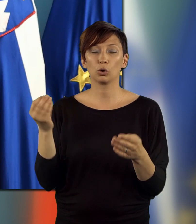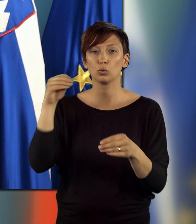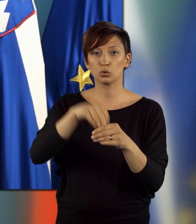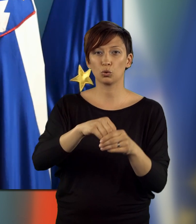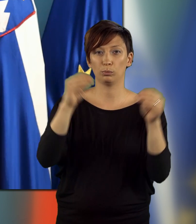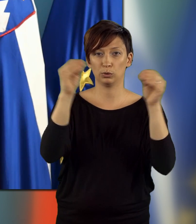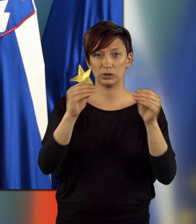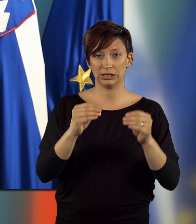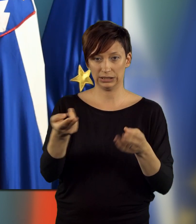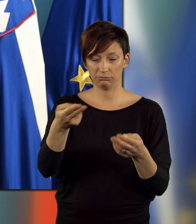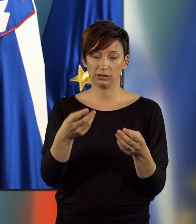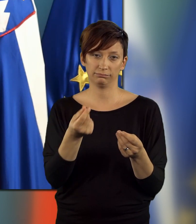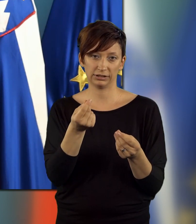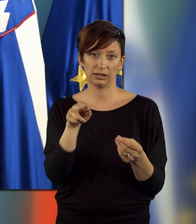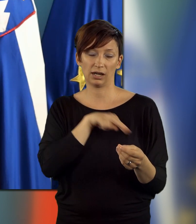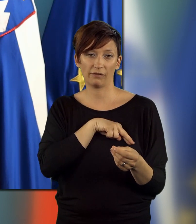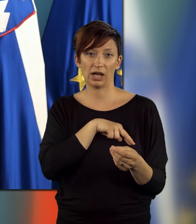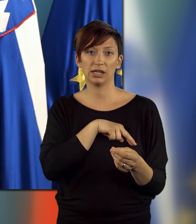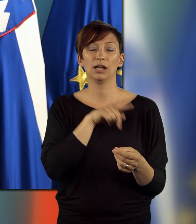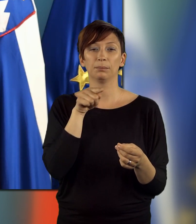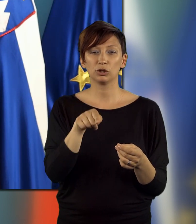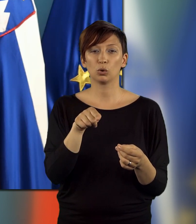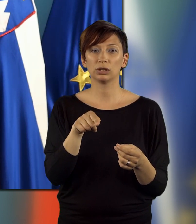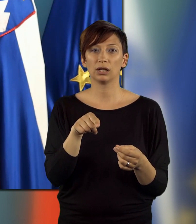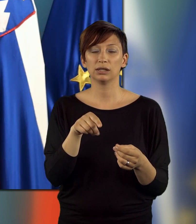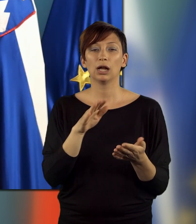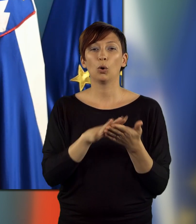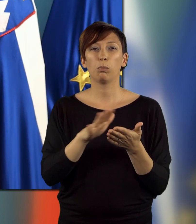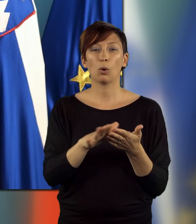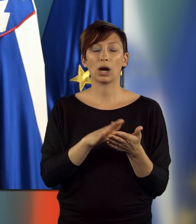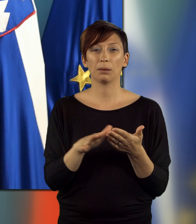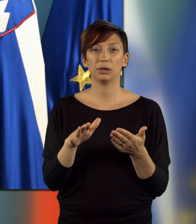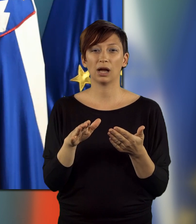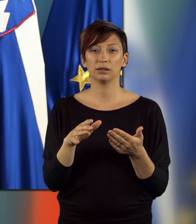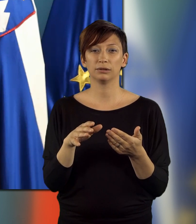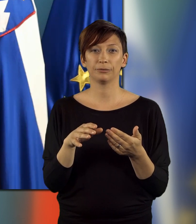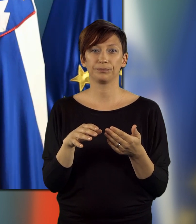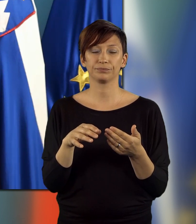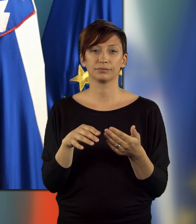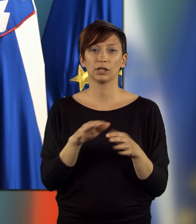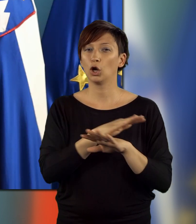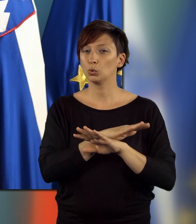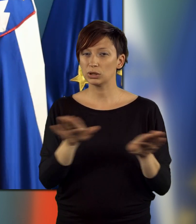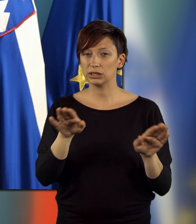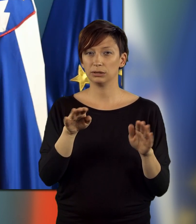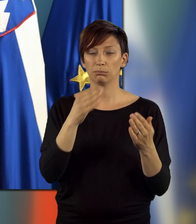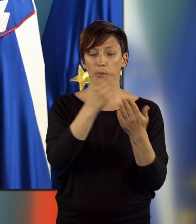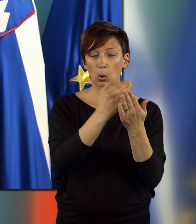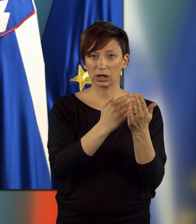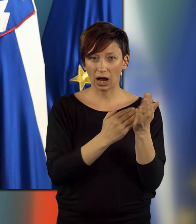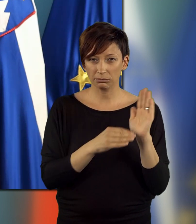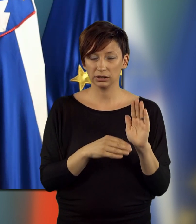sistem variabilnega nagrajevanja, je pa to, da se uporabljajo, bi rekla, vsi